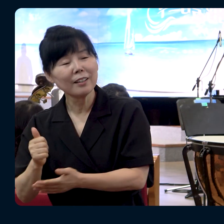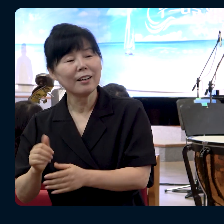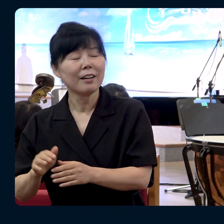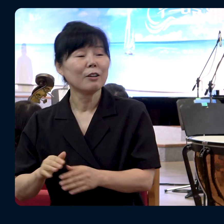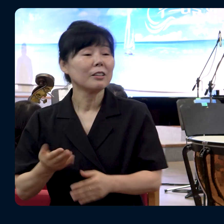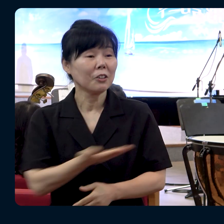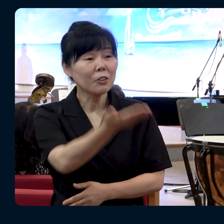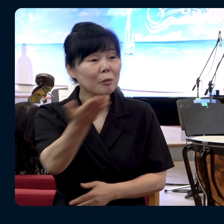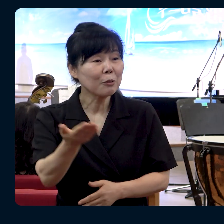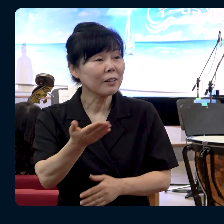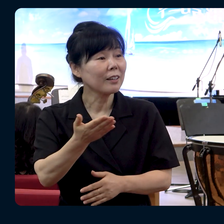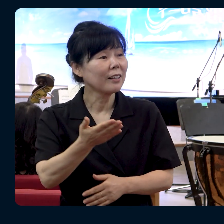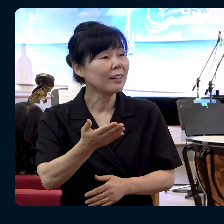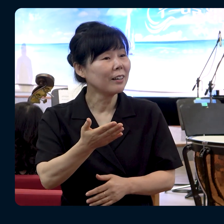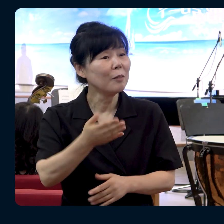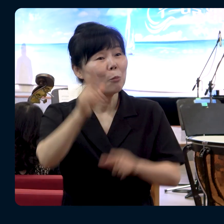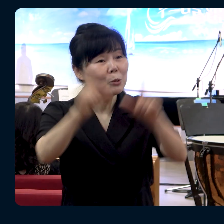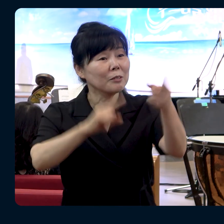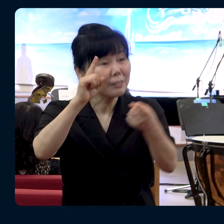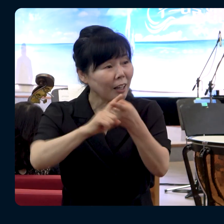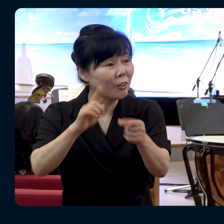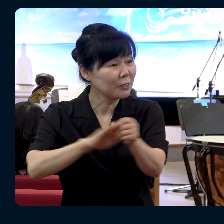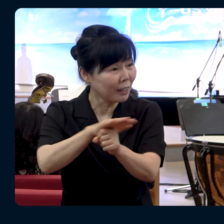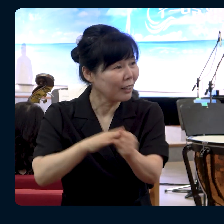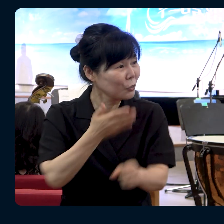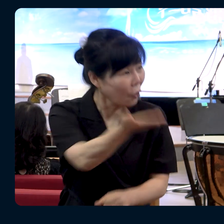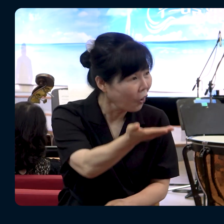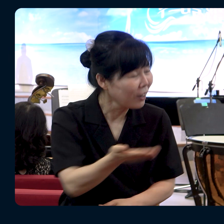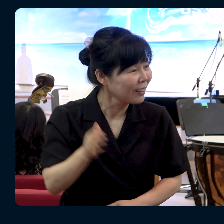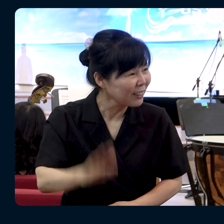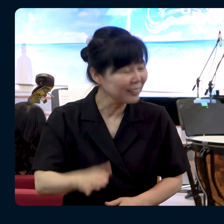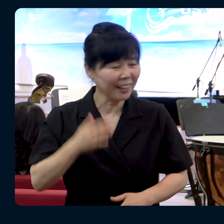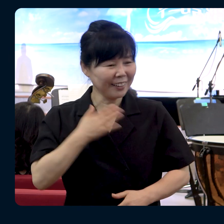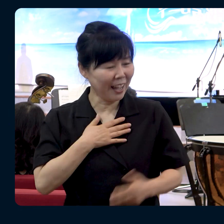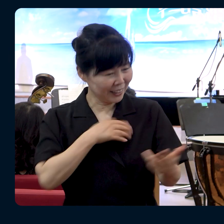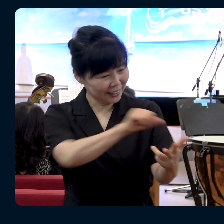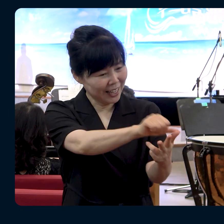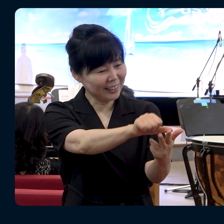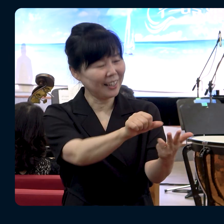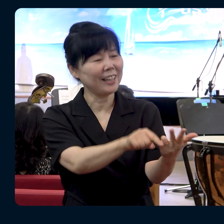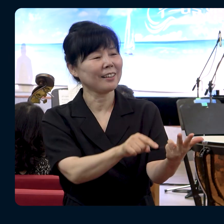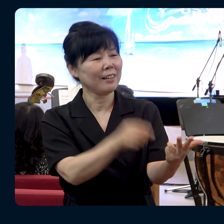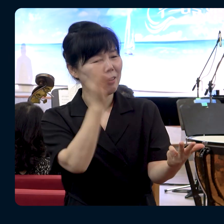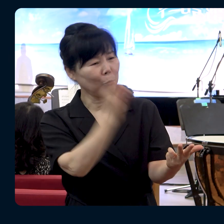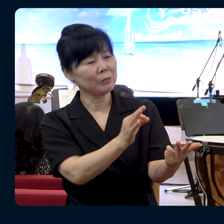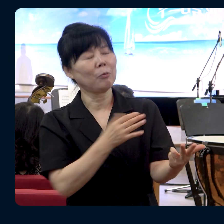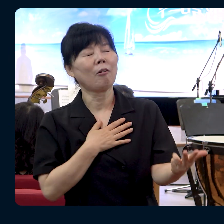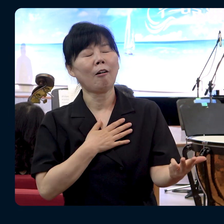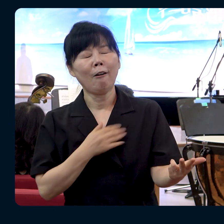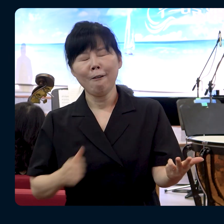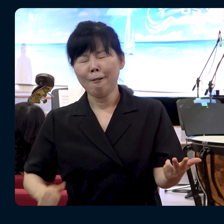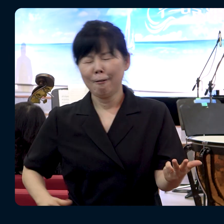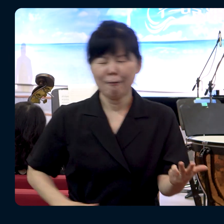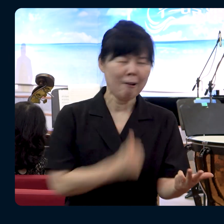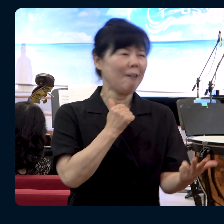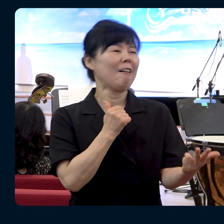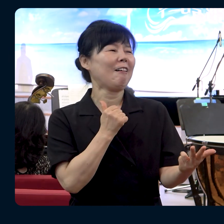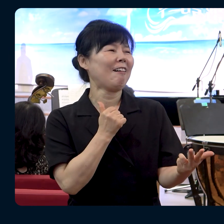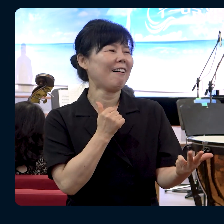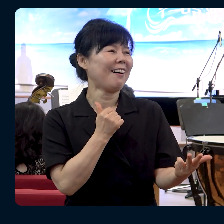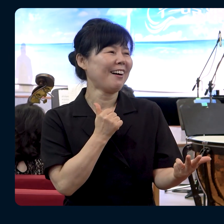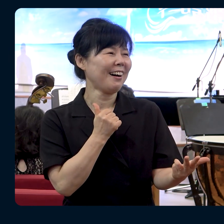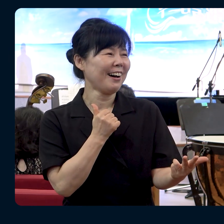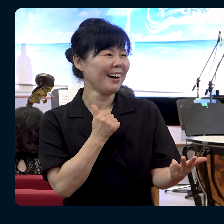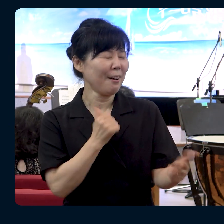저는 그렇게 분노가 올라오더라고요. 그래서 제가 안타깝게도 분노했습니다.